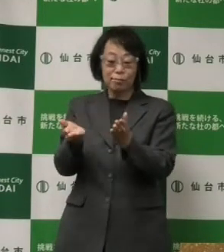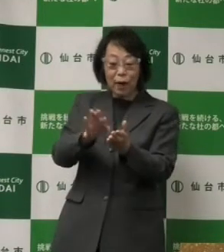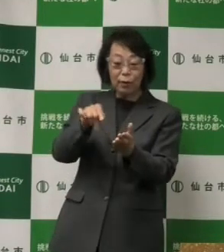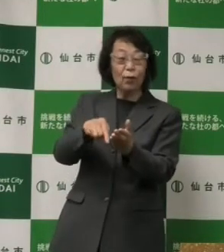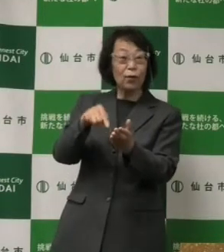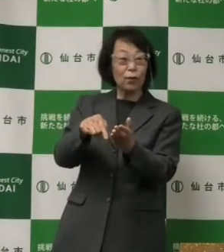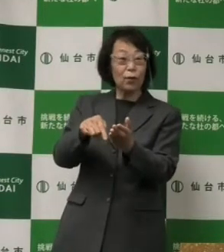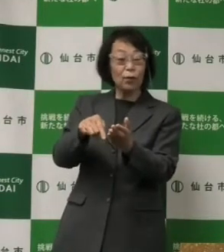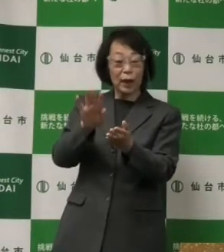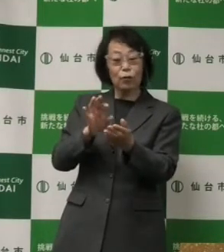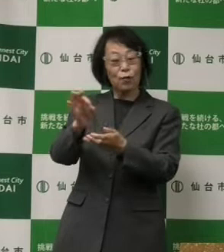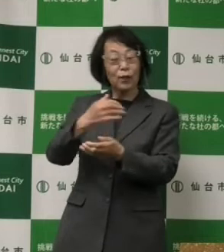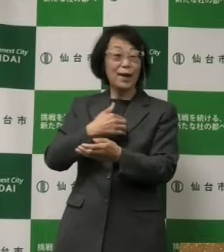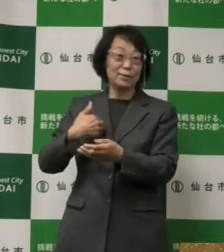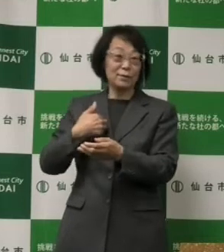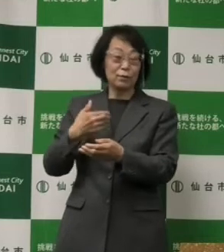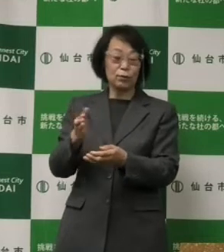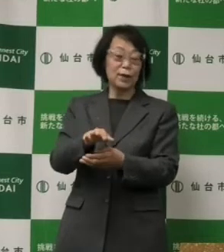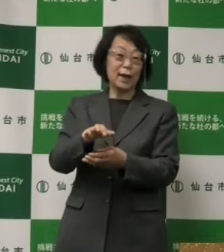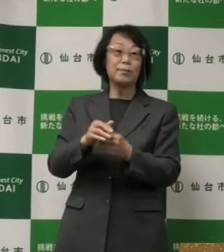加しております。